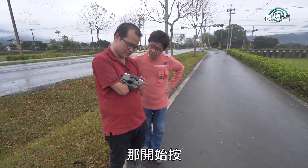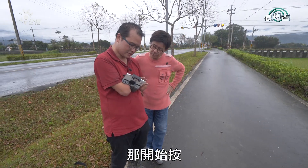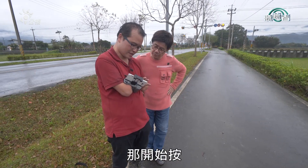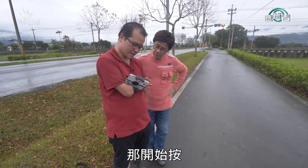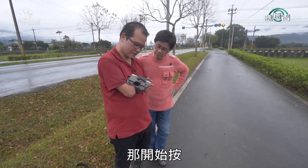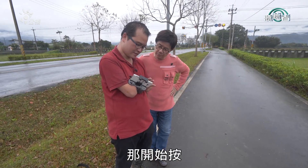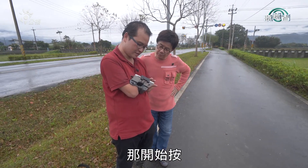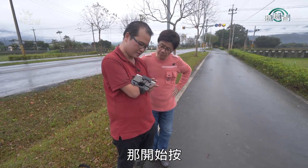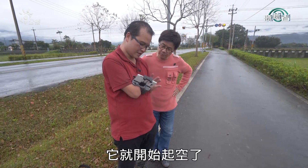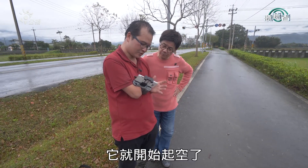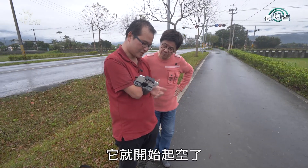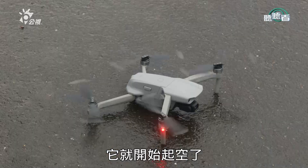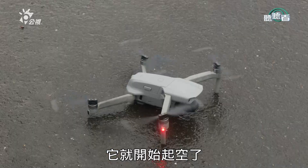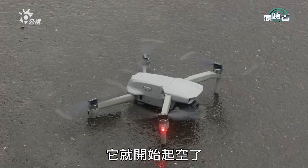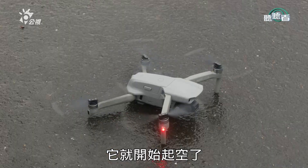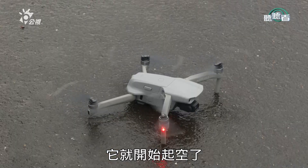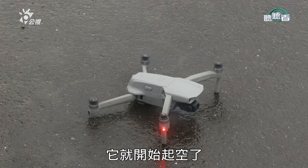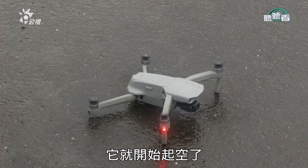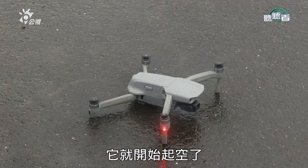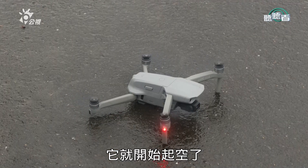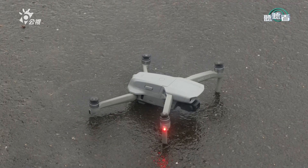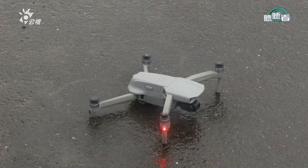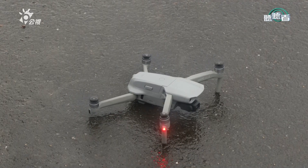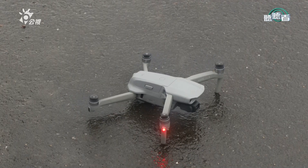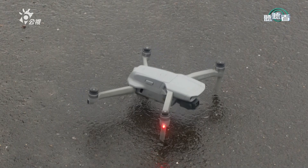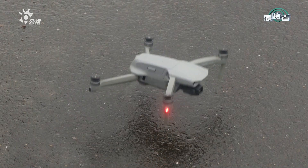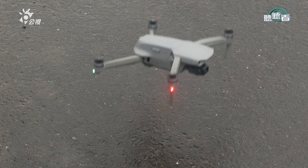开始按，它就开始起空了。